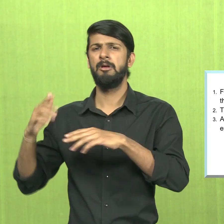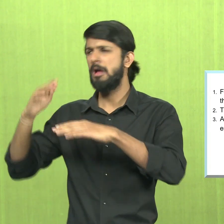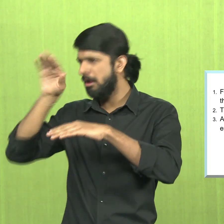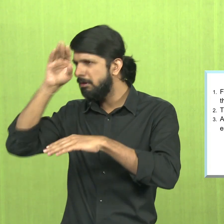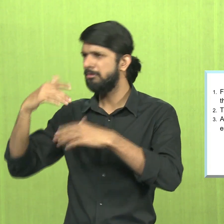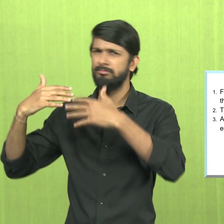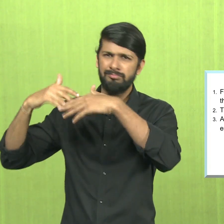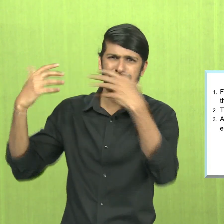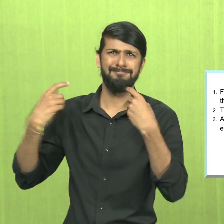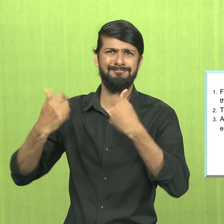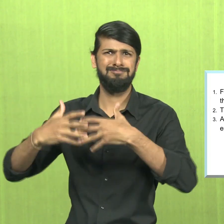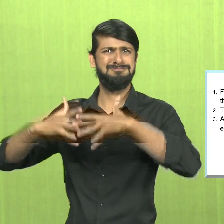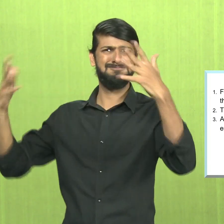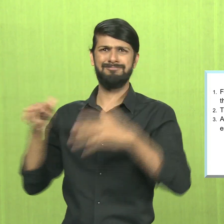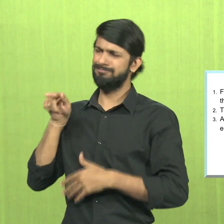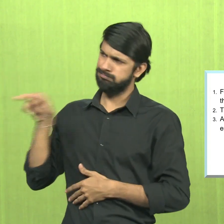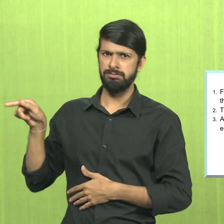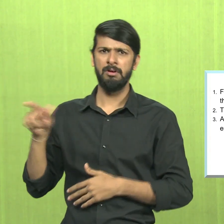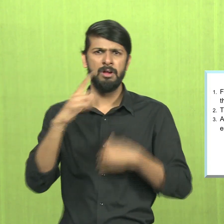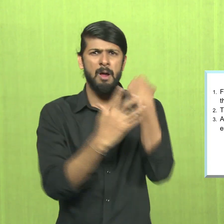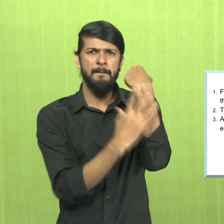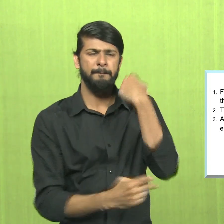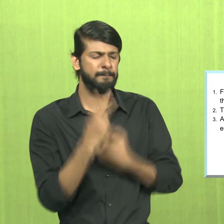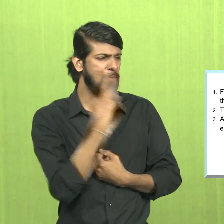था ए पर्सन हो